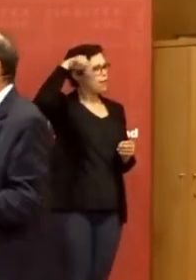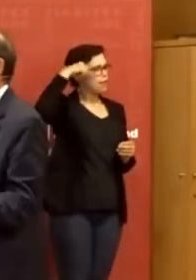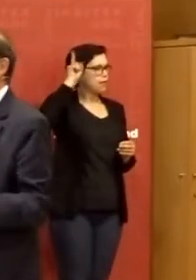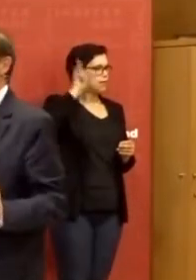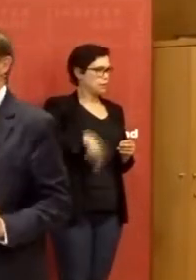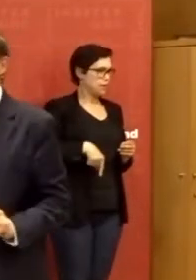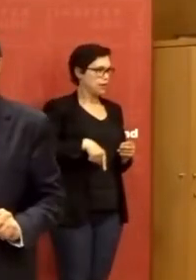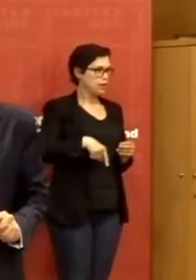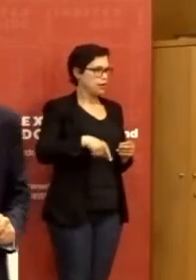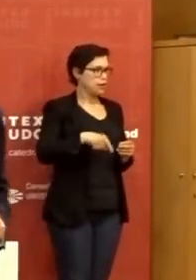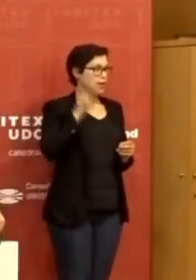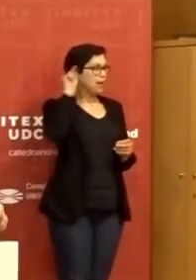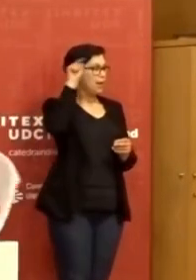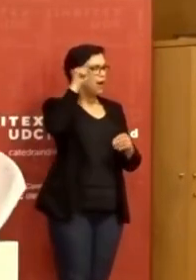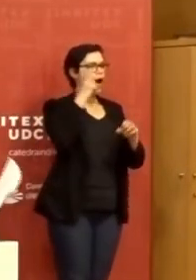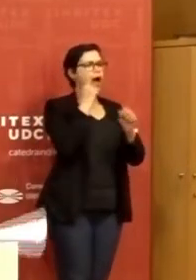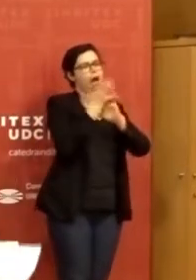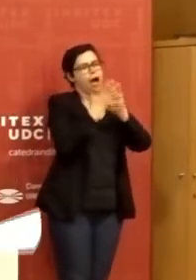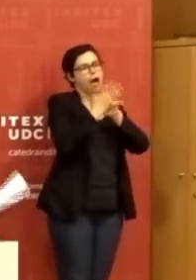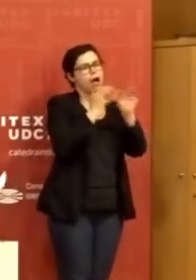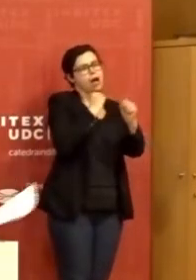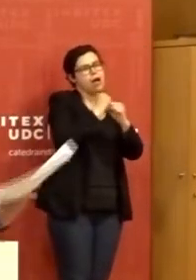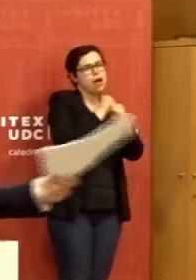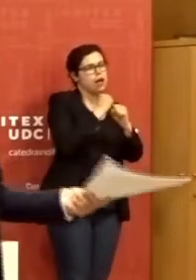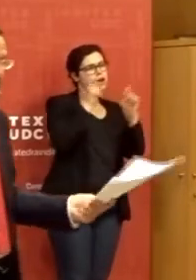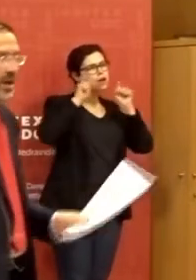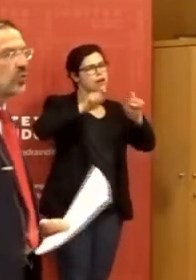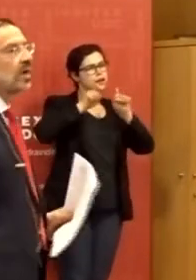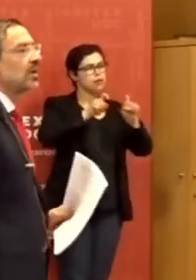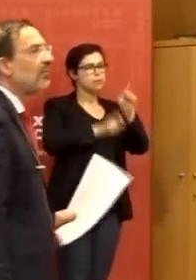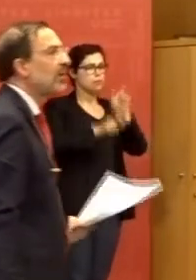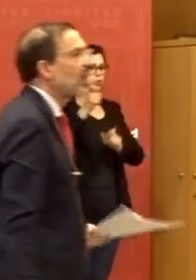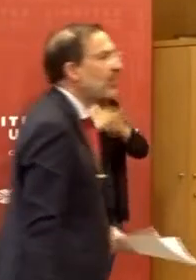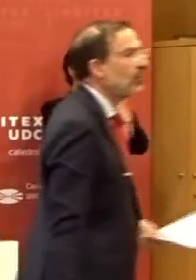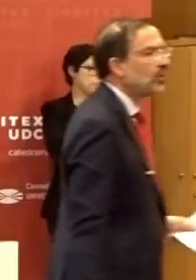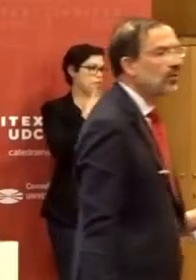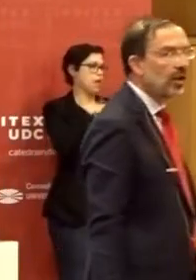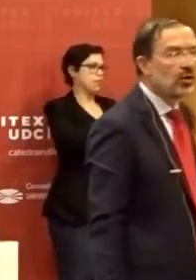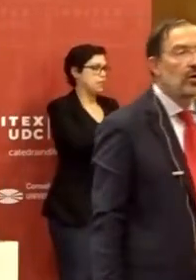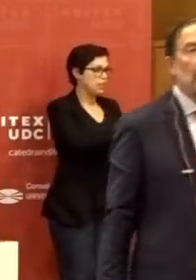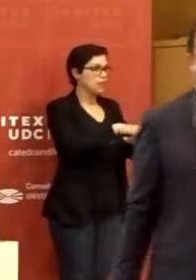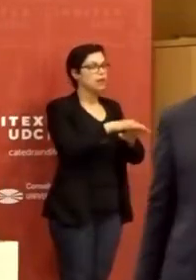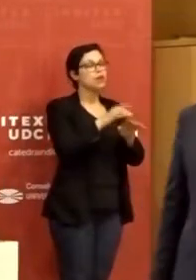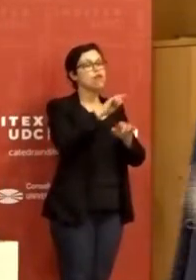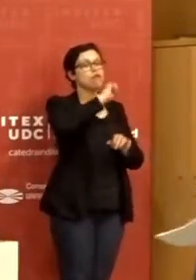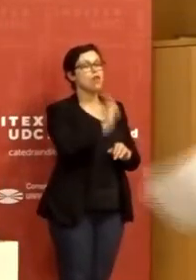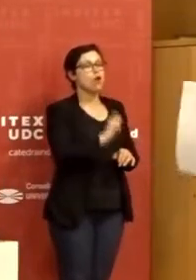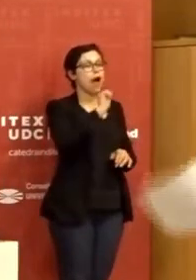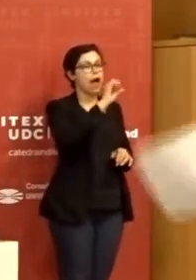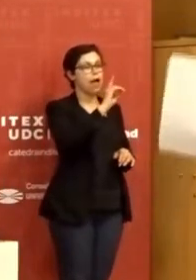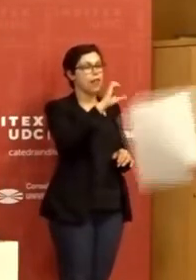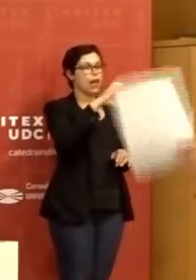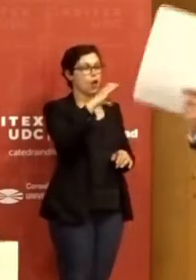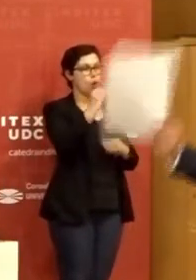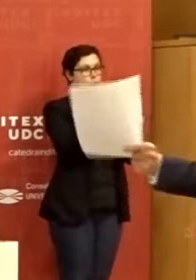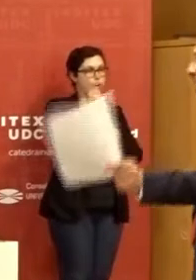se trabaja en temas de inserción laboral de personas con discapacidad, en este caso una cátedra financiada por la Fundación Adecco, la Universidad de Barcelona